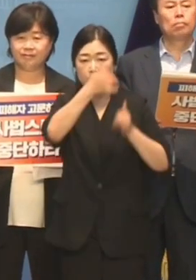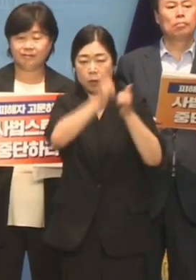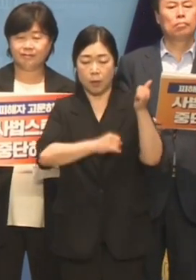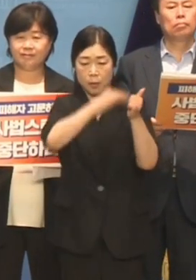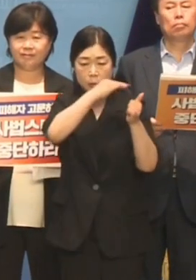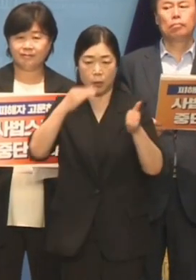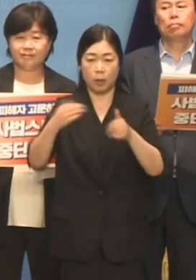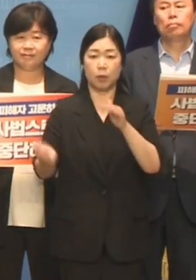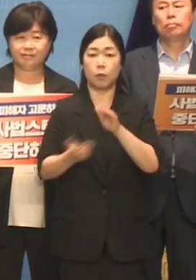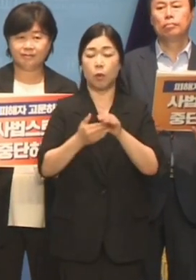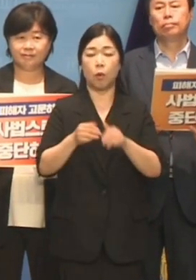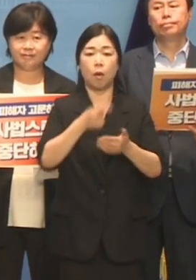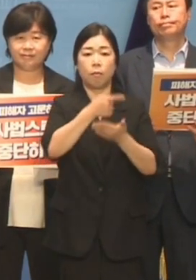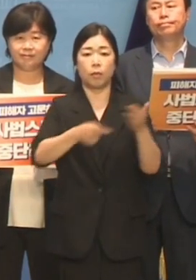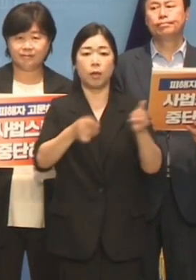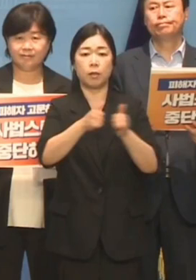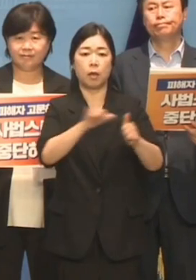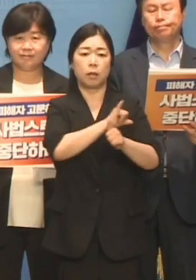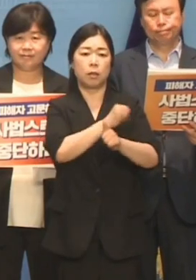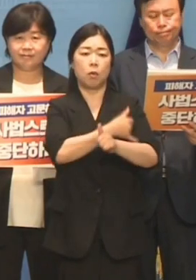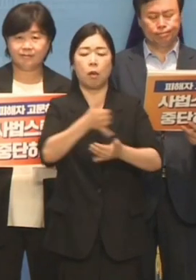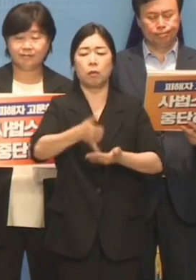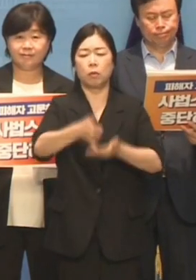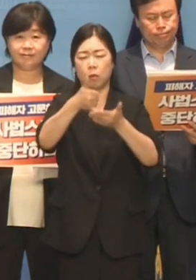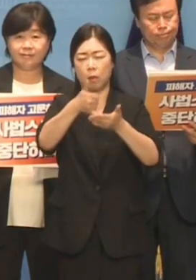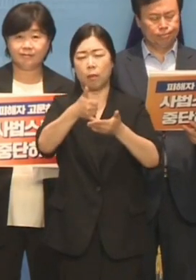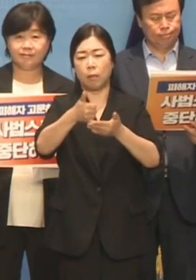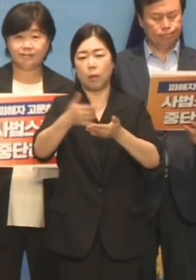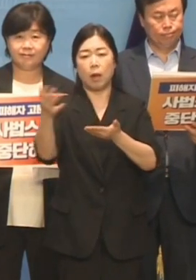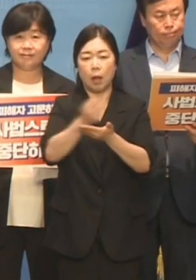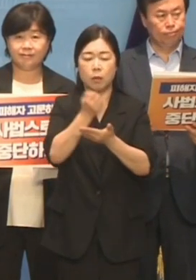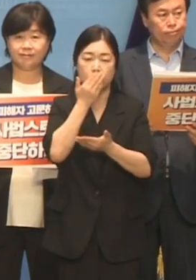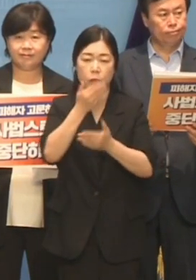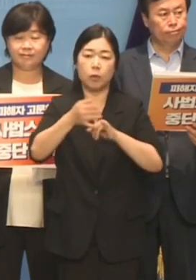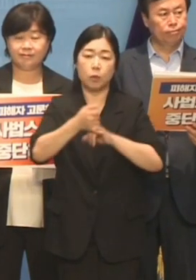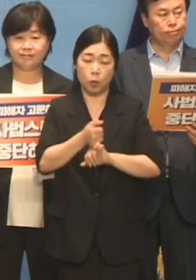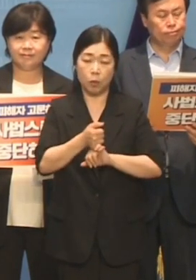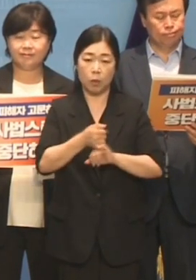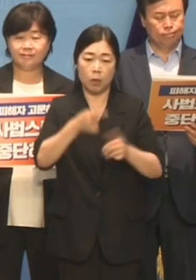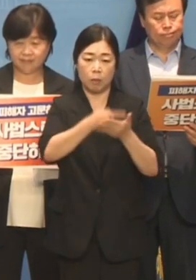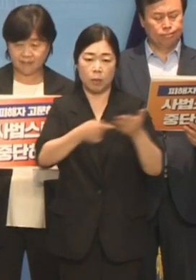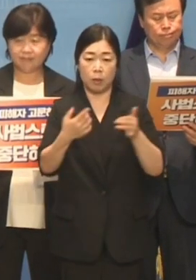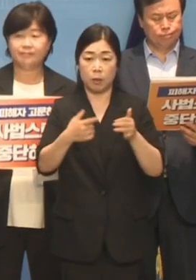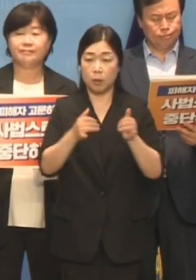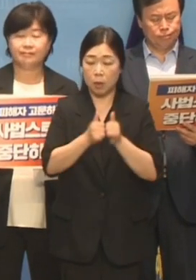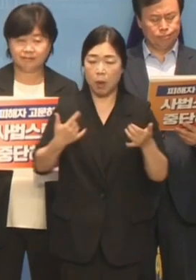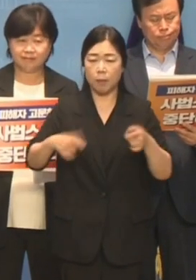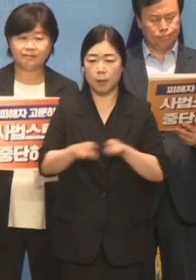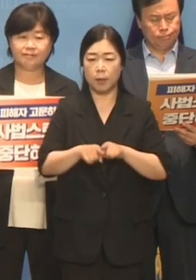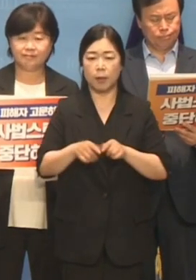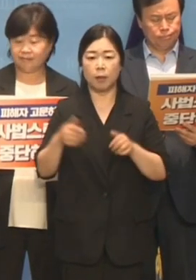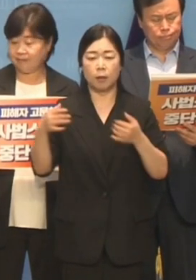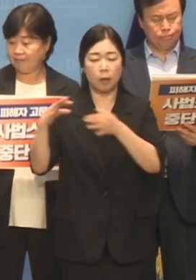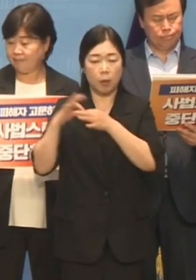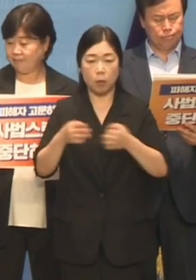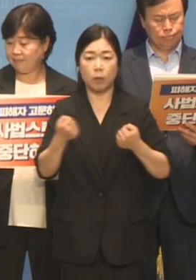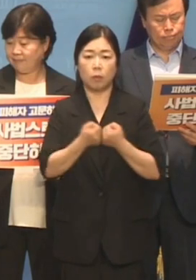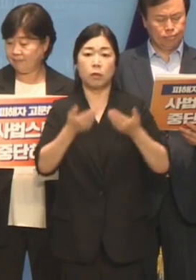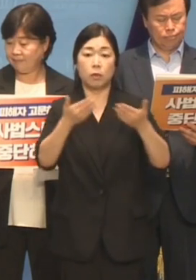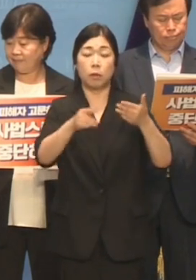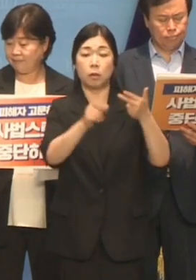실현하고 피해자 인권과 존엄이 회복될 수 있도록 피해자와 끝까지 함께하겠습니다. 7월